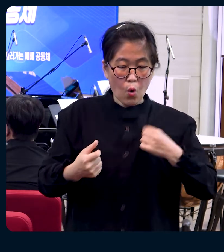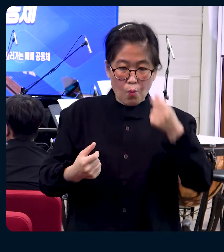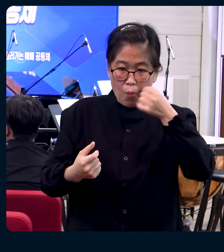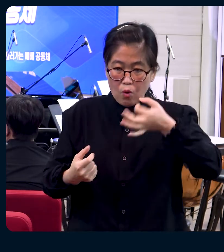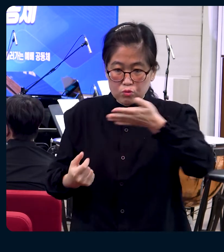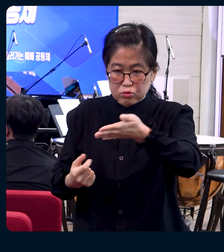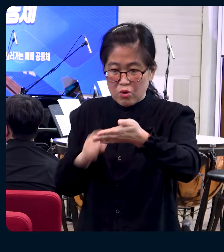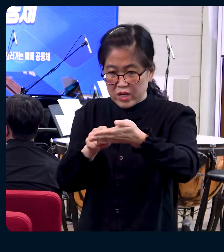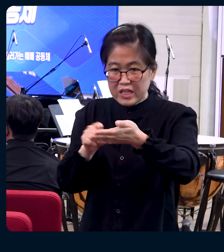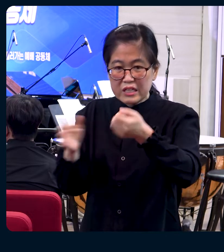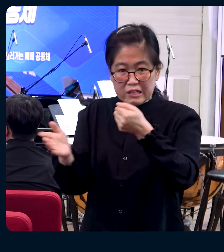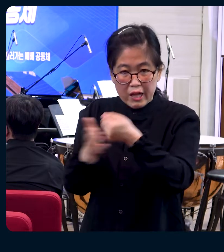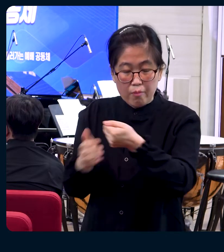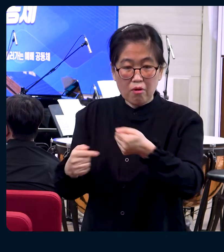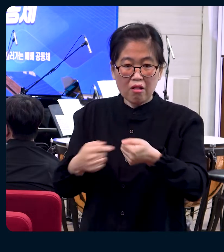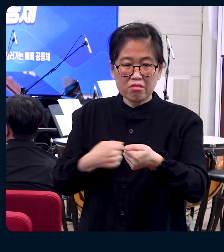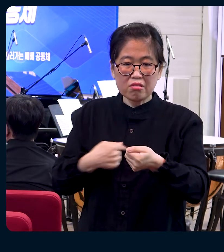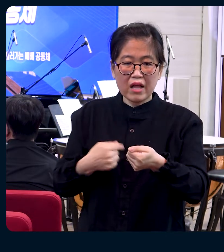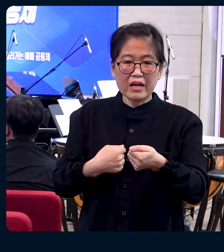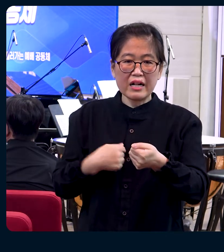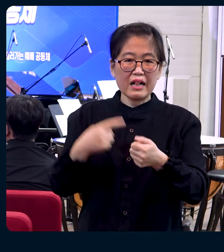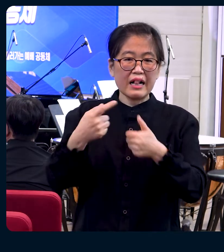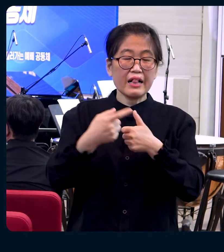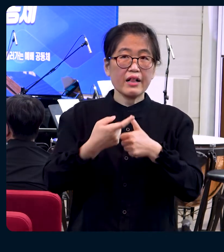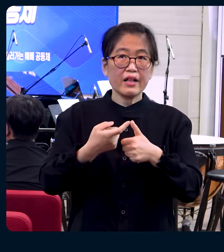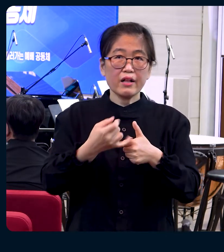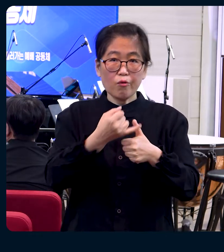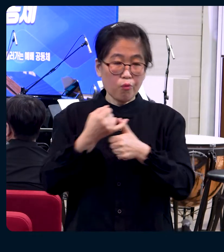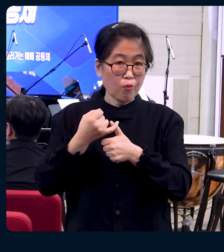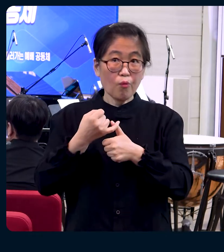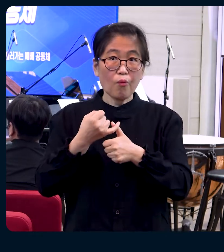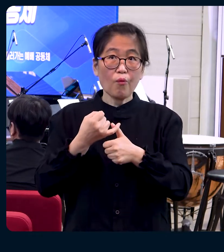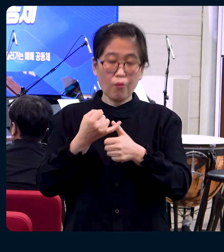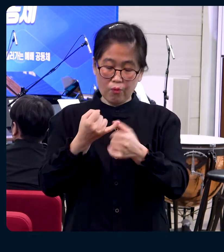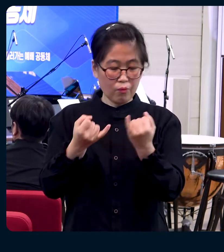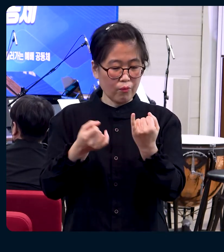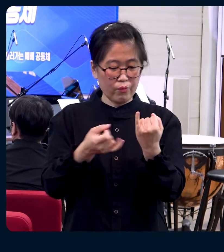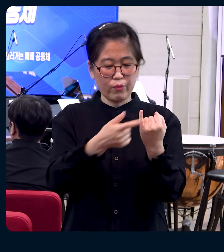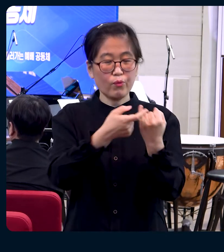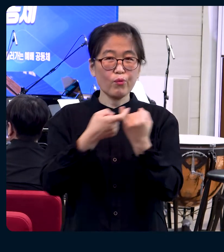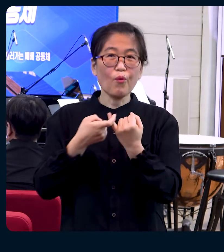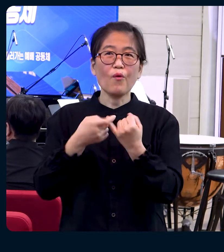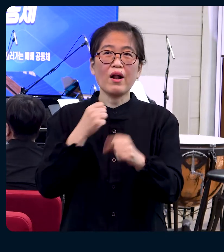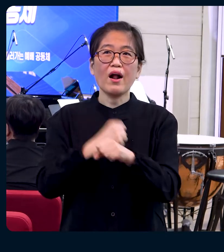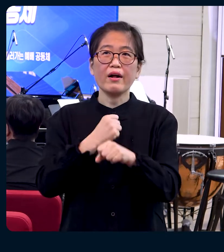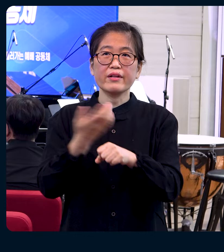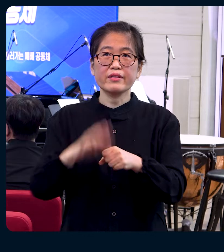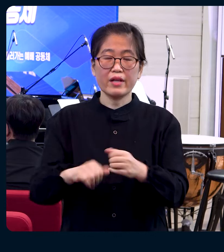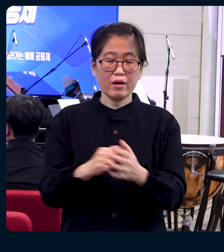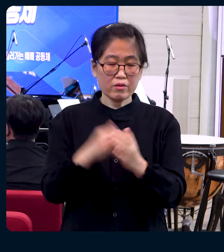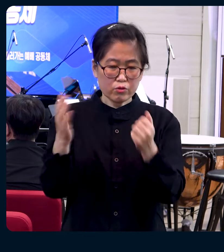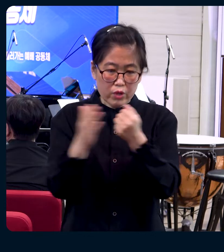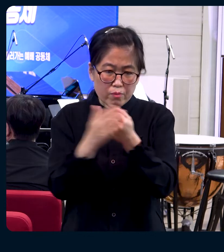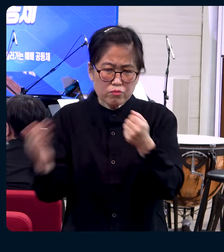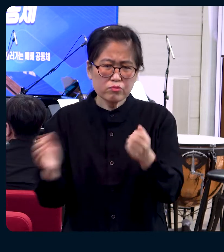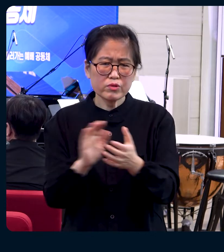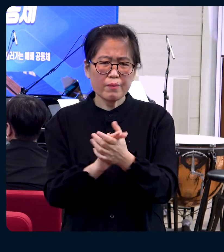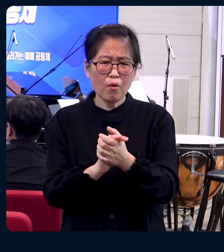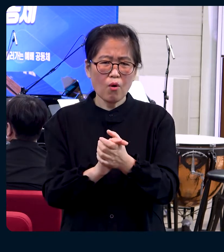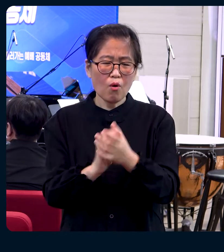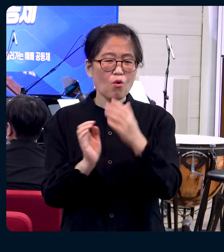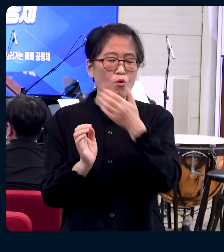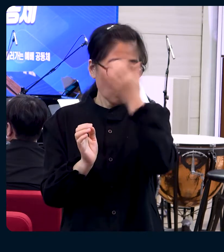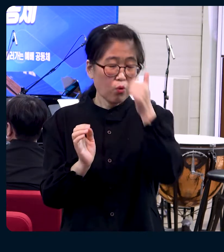증거물로 삼습니다. 이놈이 나를 겁탈하려고 했다고. 보디발이 화를 내고 결국 감옥에 죄인으로 집어넣어